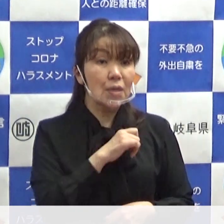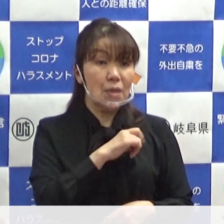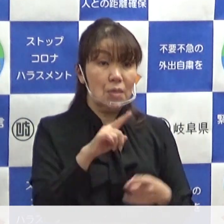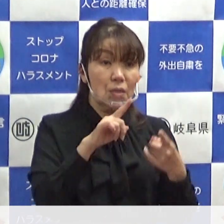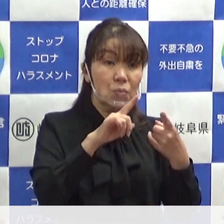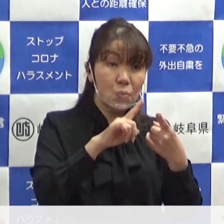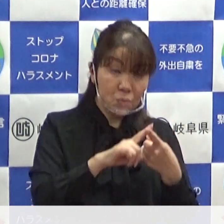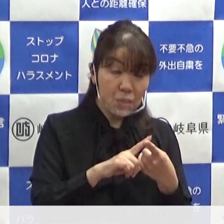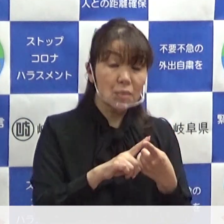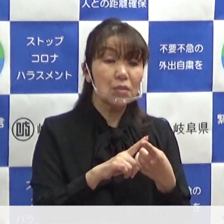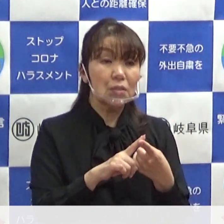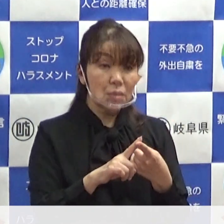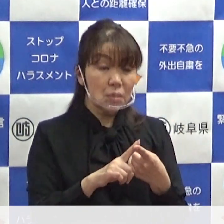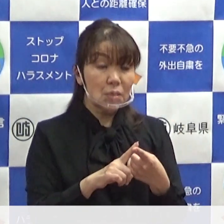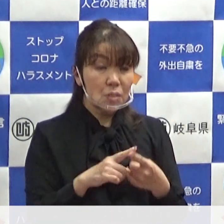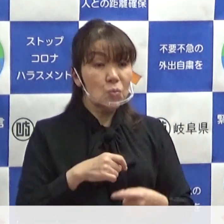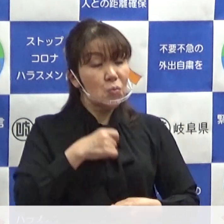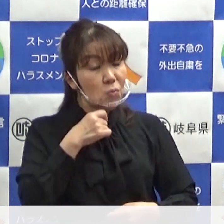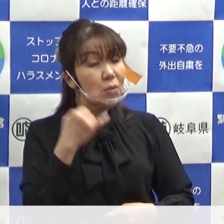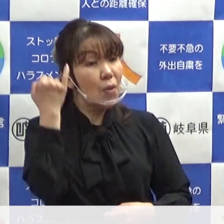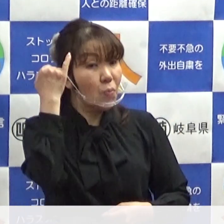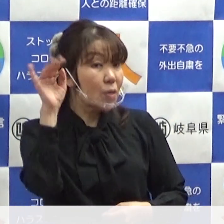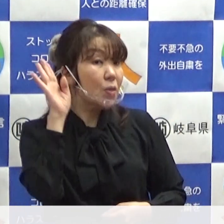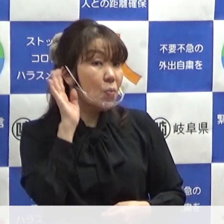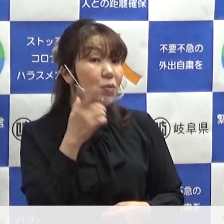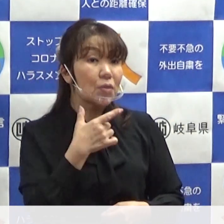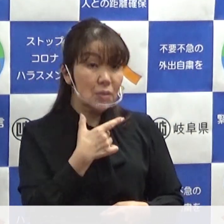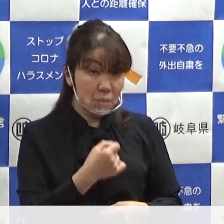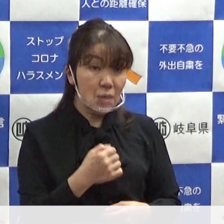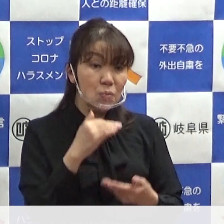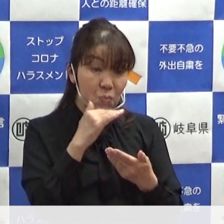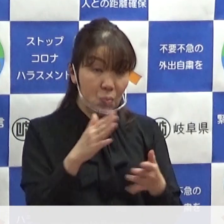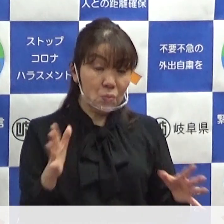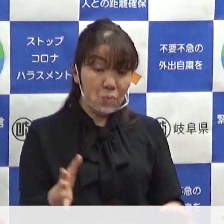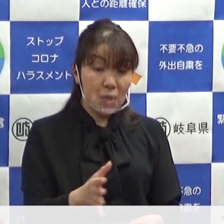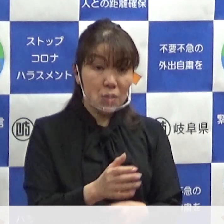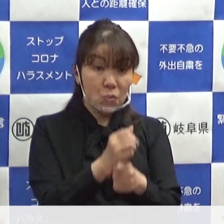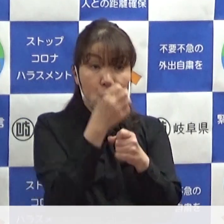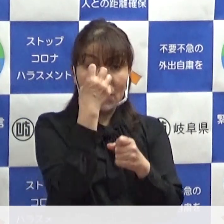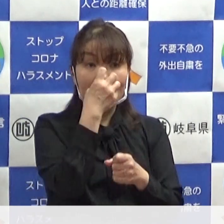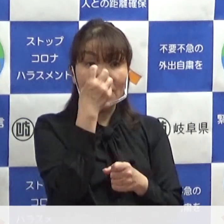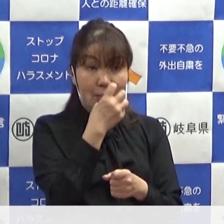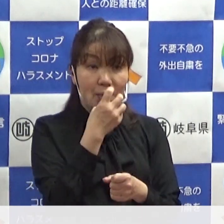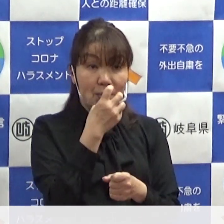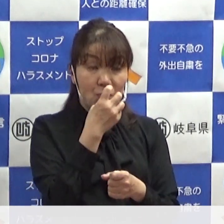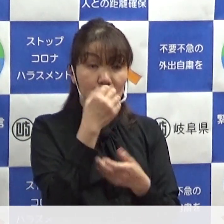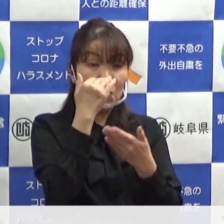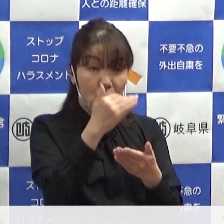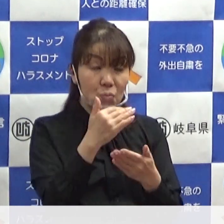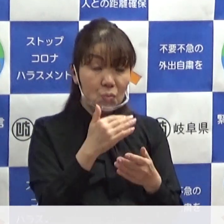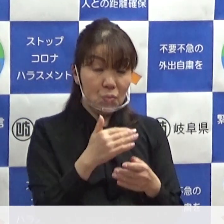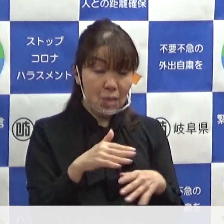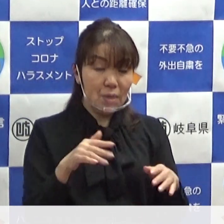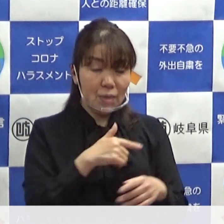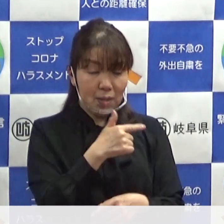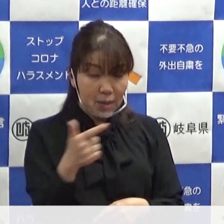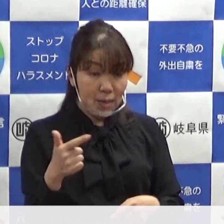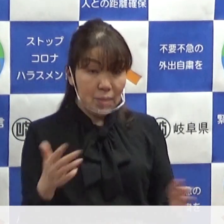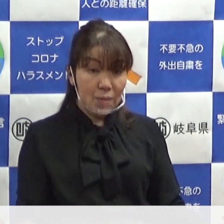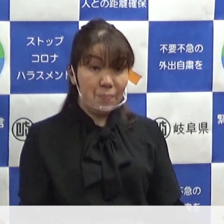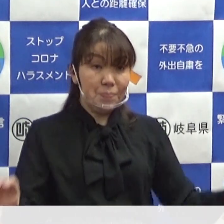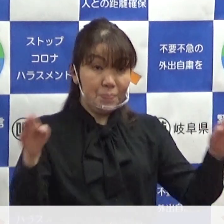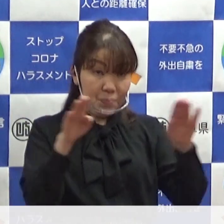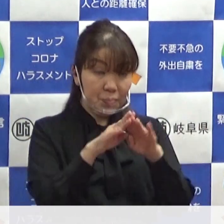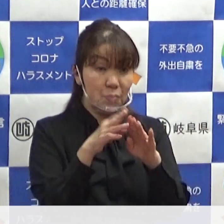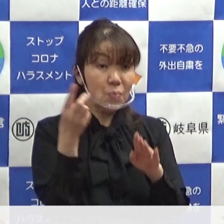に、率直なご意見を聞きたいということで、総点検ということで、かなり全庁を挙げて、また